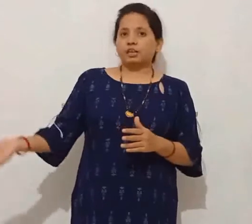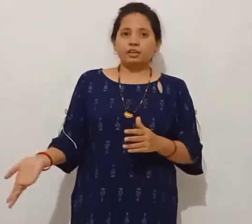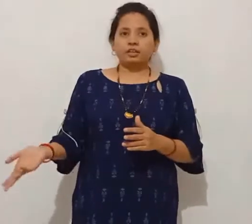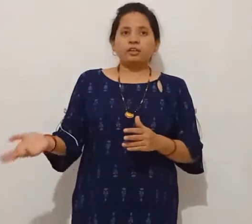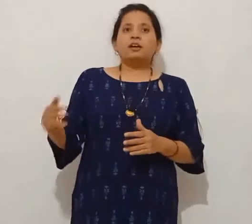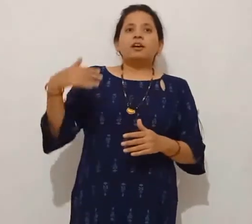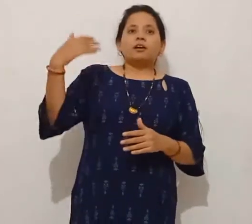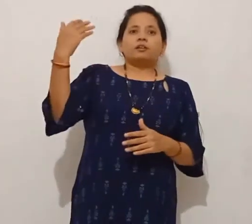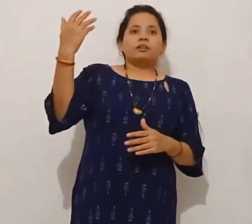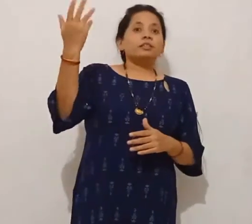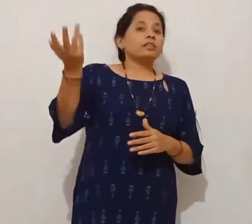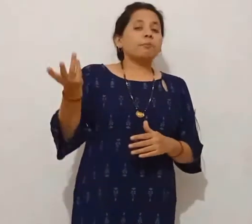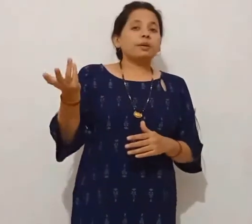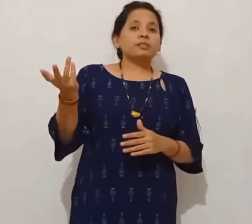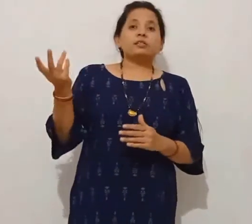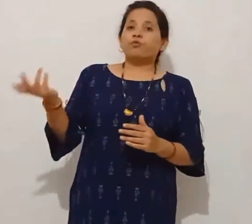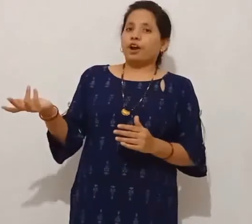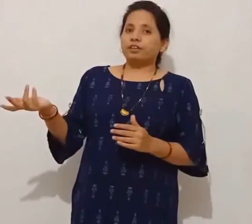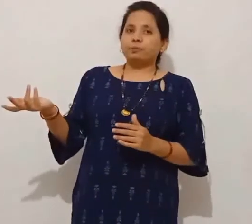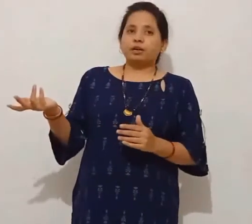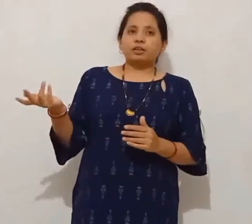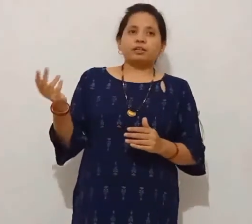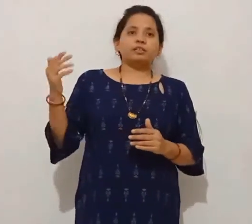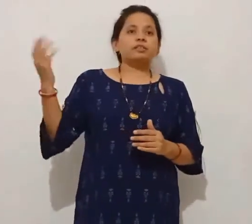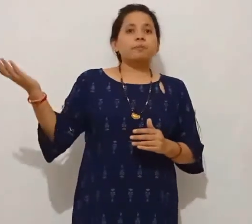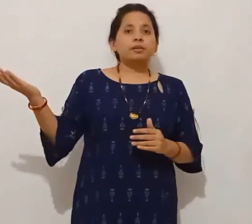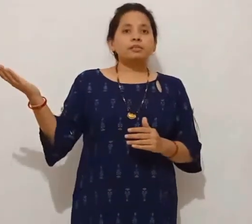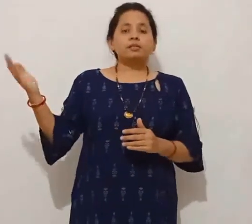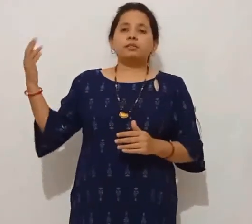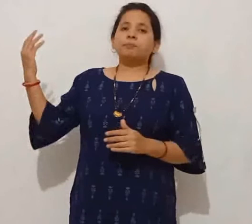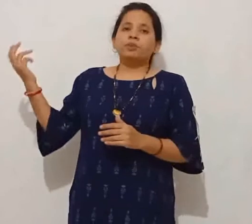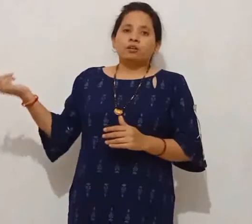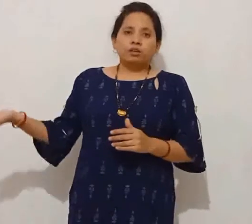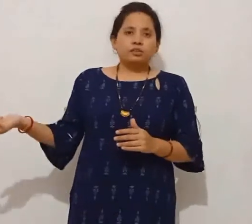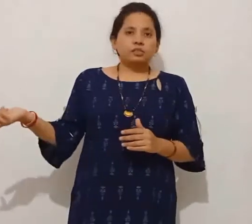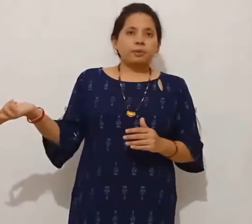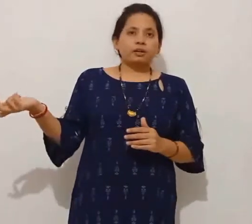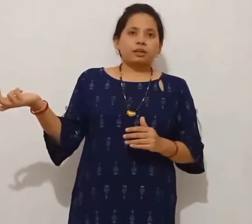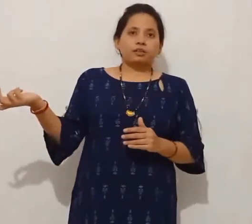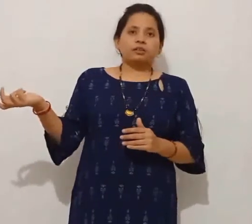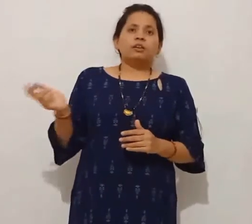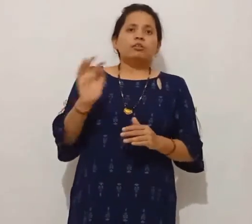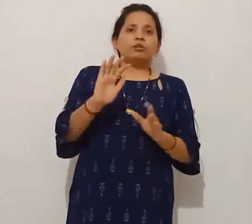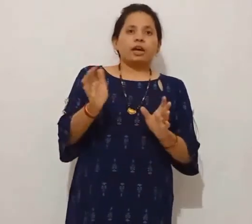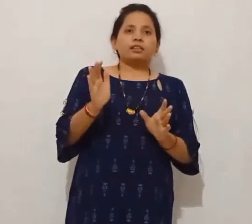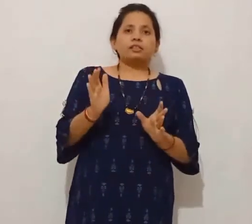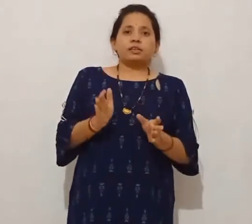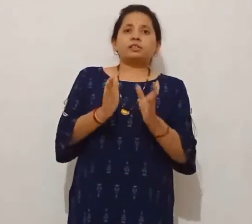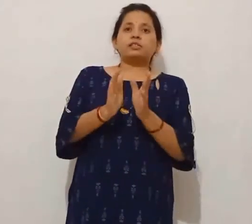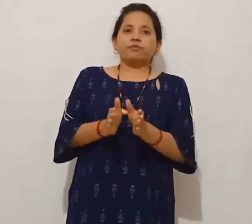Sunday, in some places Friday market, in some places थर्सडे मार्केट। तो लाइक दिस इट इज